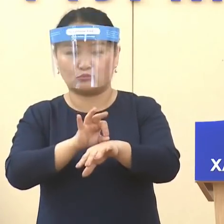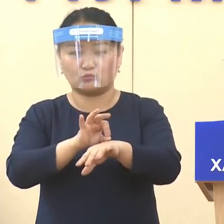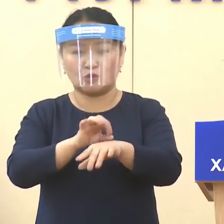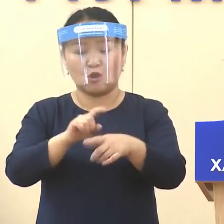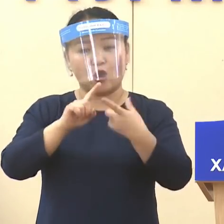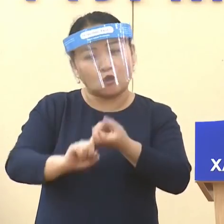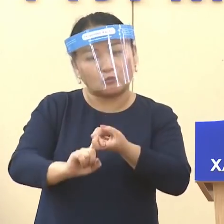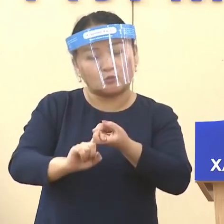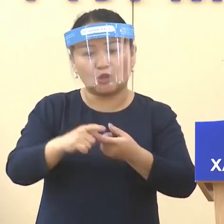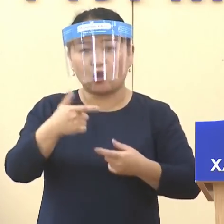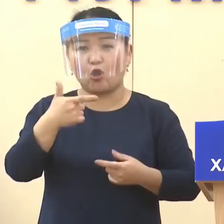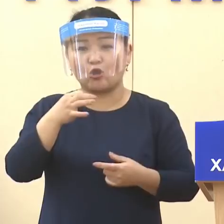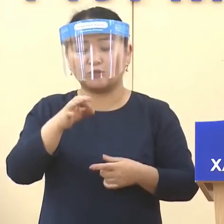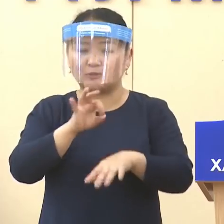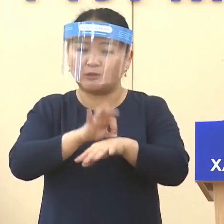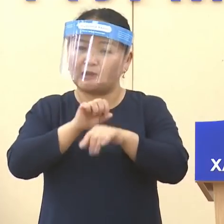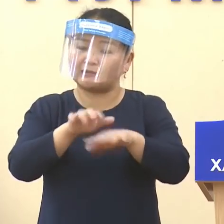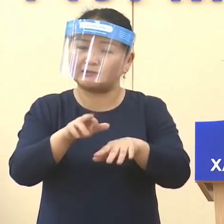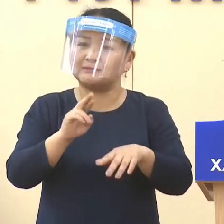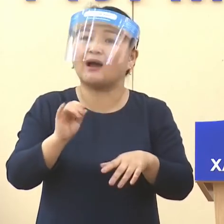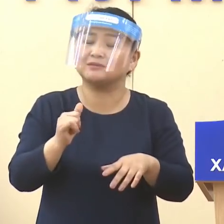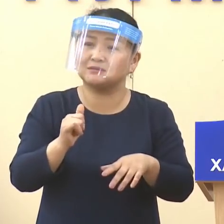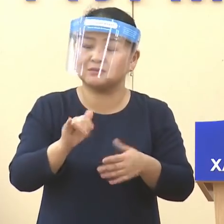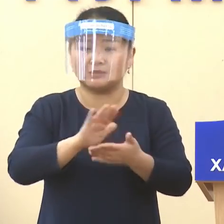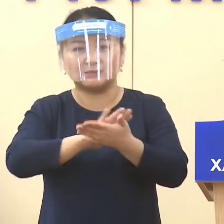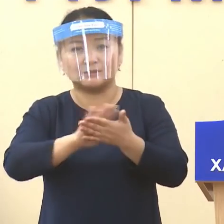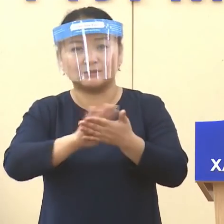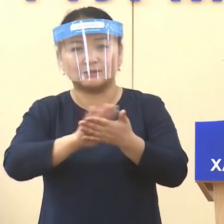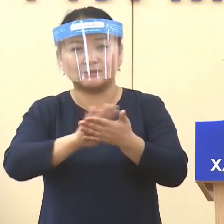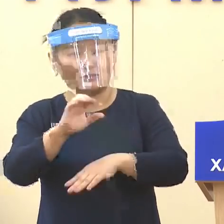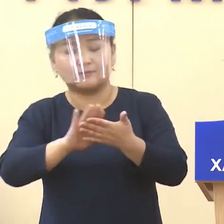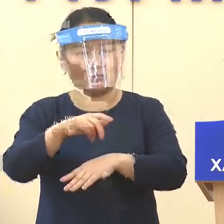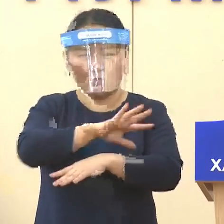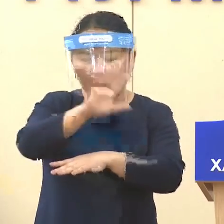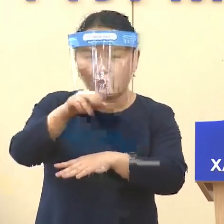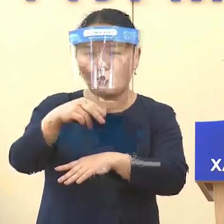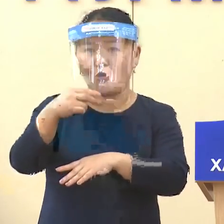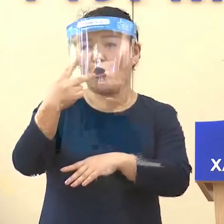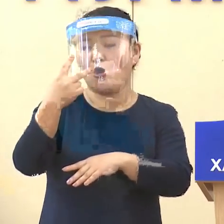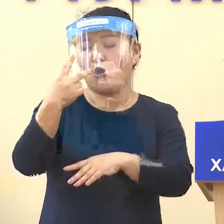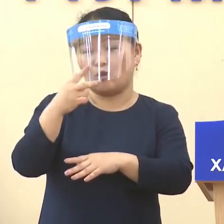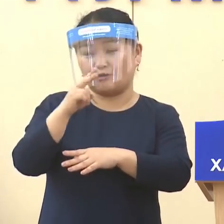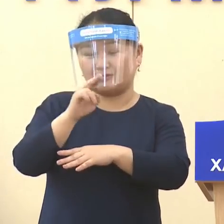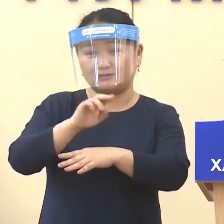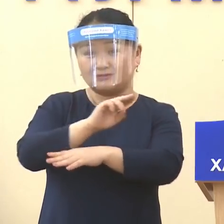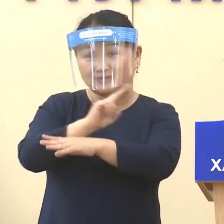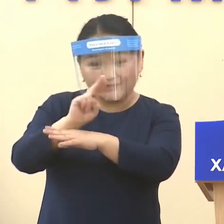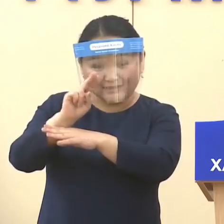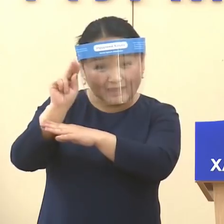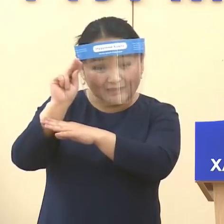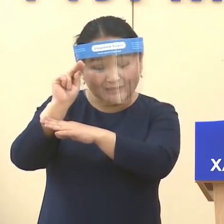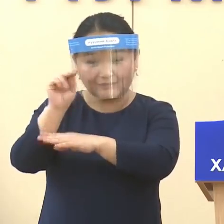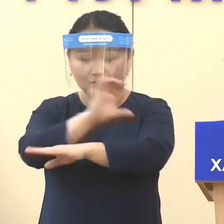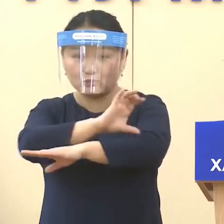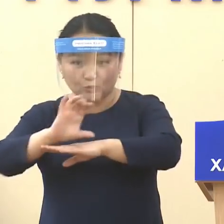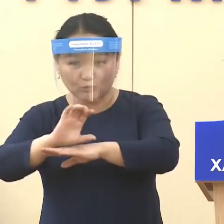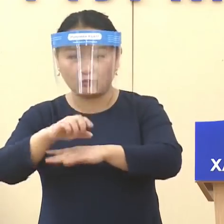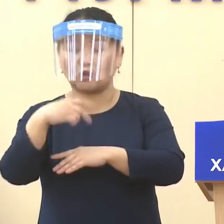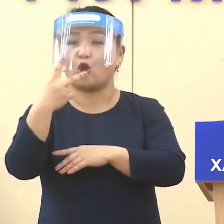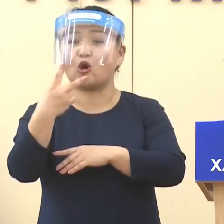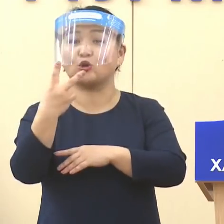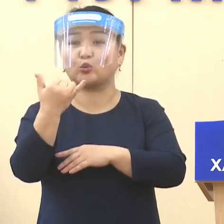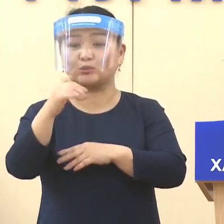үед голомтын халдвар эцсийн халдвар үүтгэлийг хэрхэн хийхдээ сургалтыг захимаар одоо хоёр удаа зохион байгуулсан байна. За нөгөө